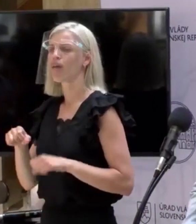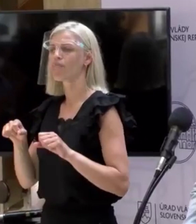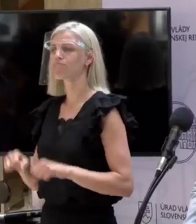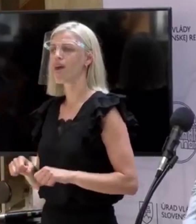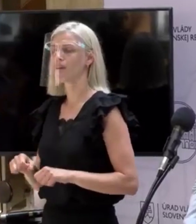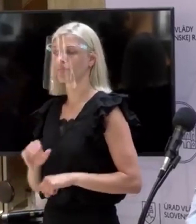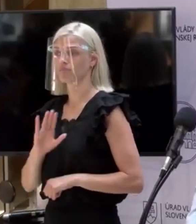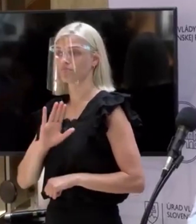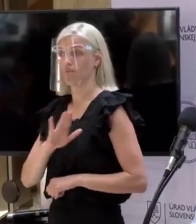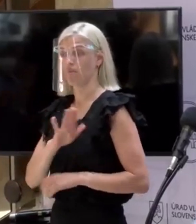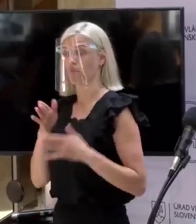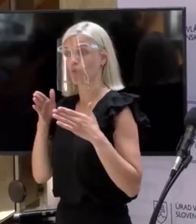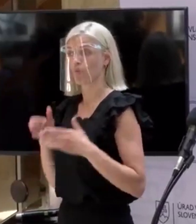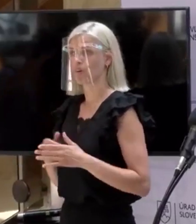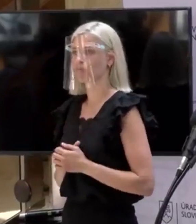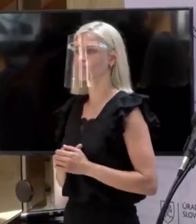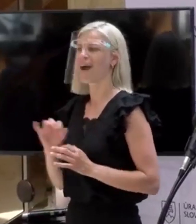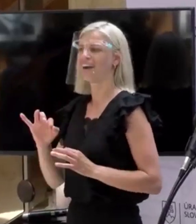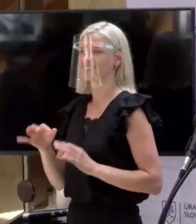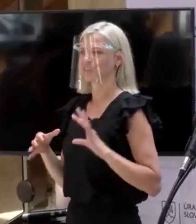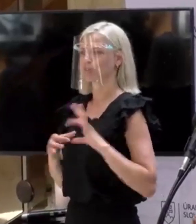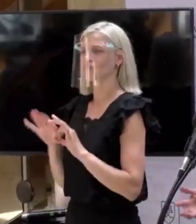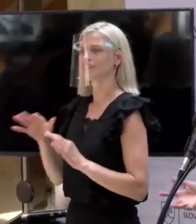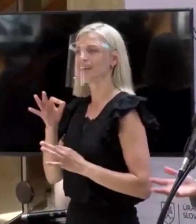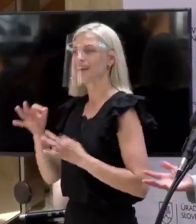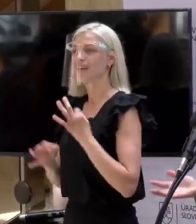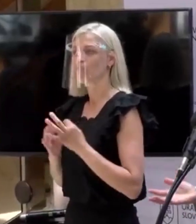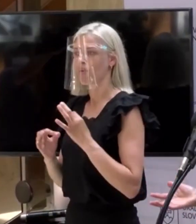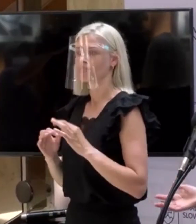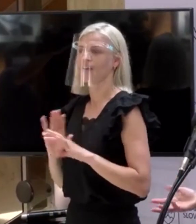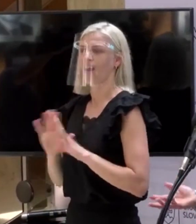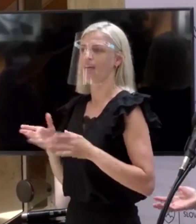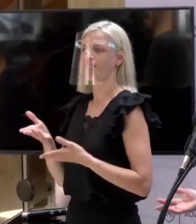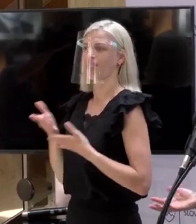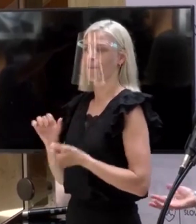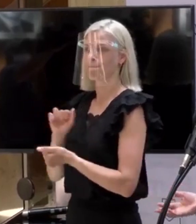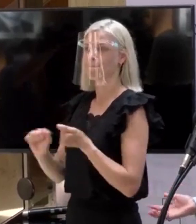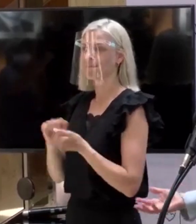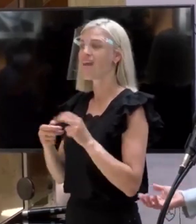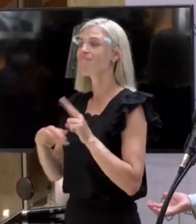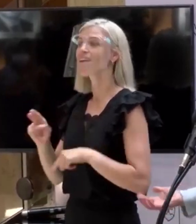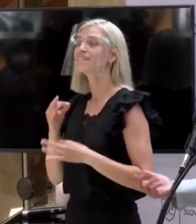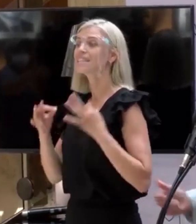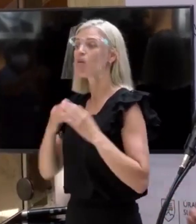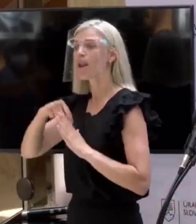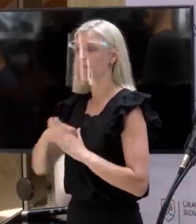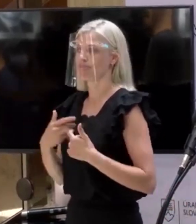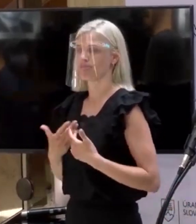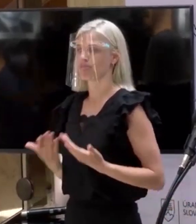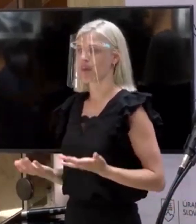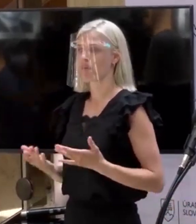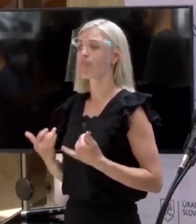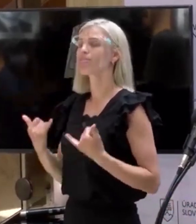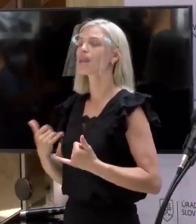No, asi reagujete na tie informácie, ktoré má, a ja mám iba sprostredkované z médií, viac informácií nemám. Je to teraz